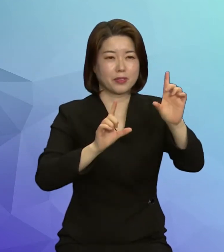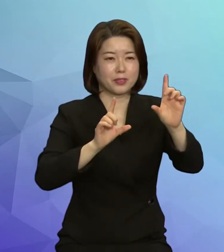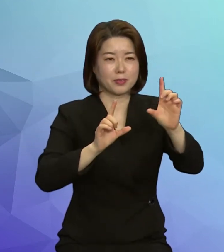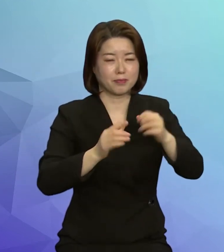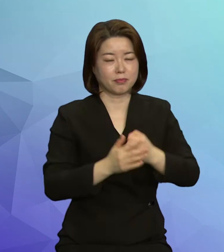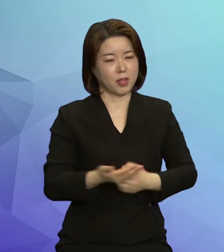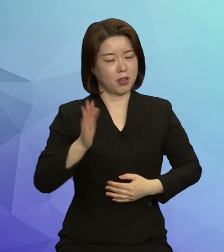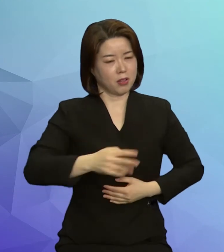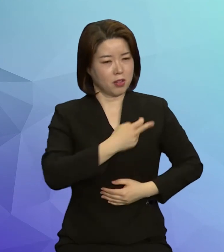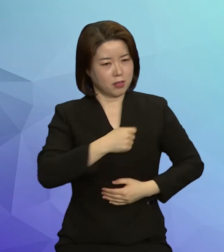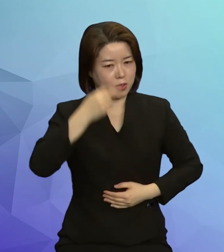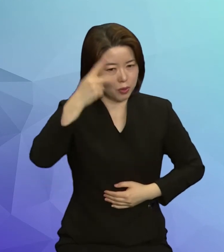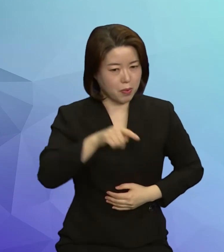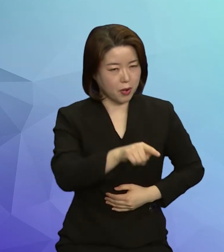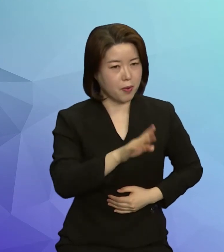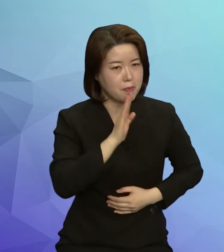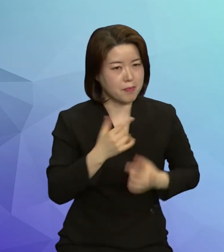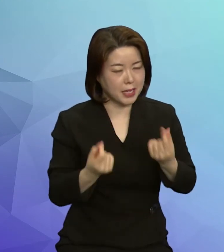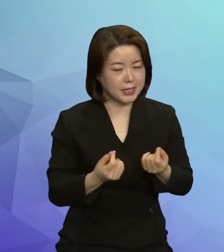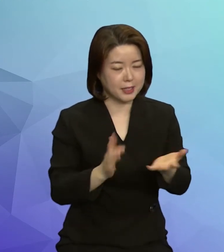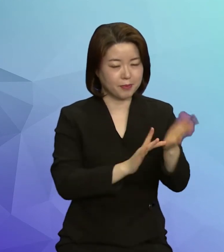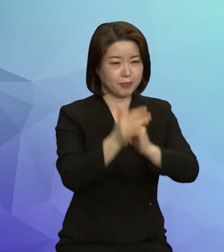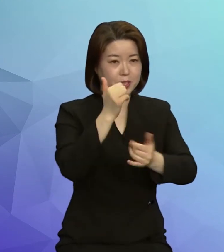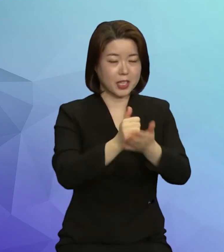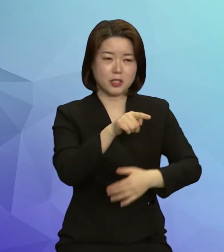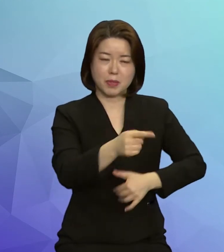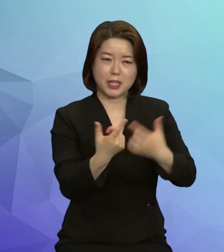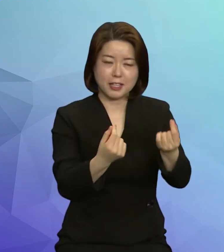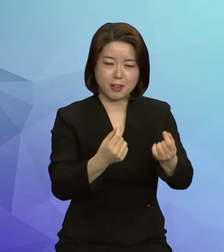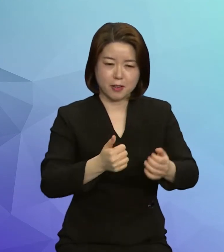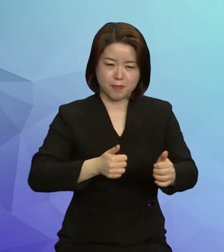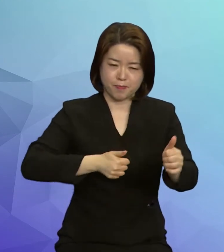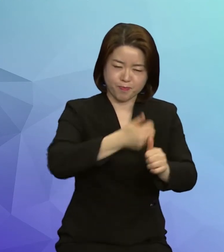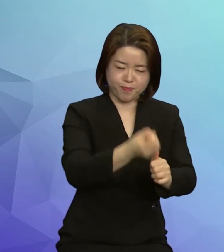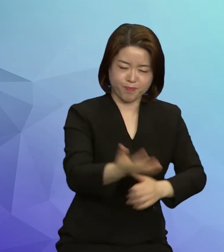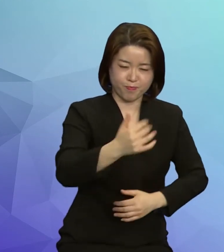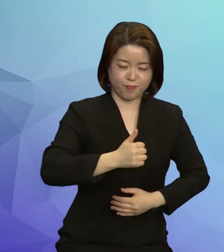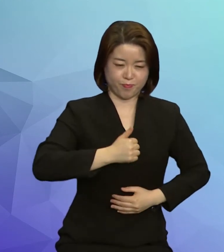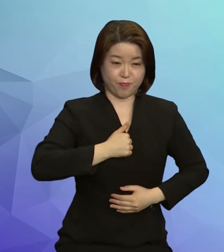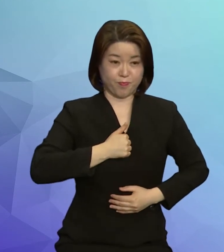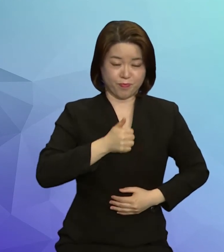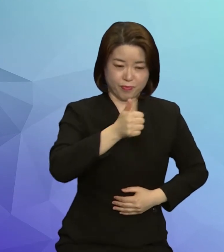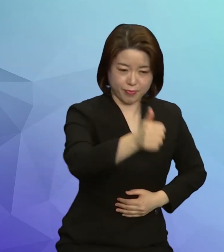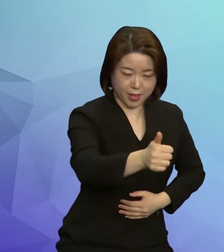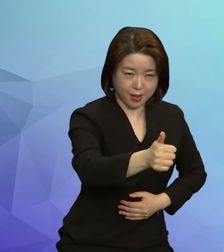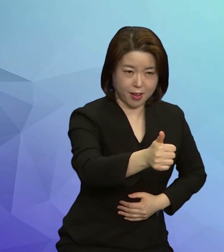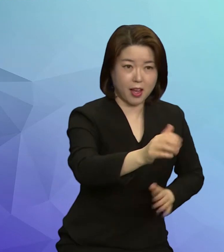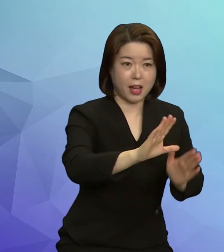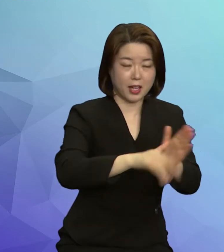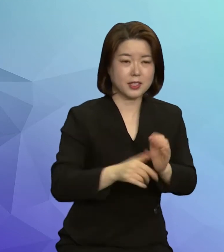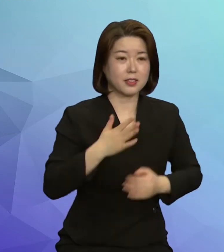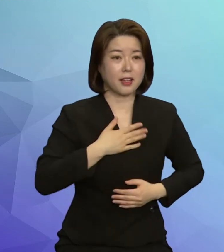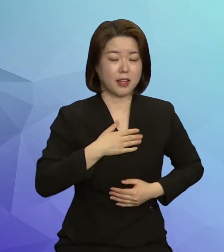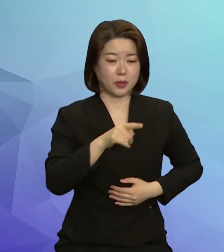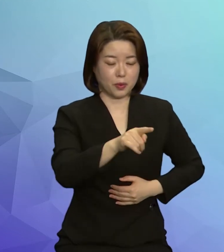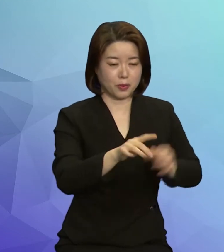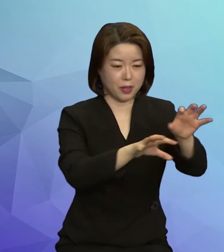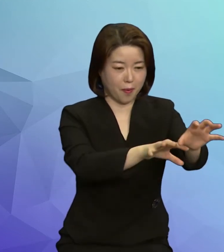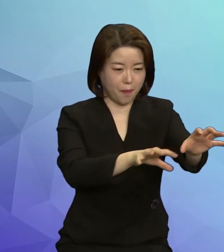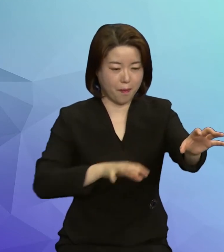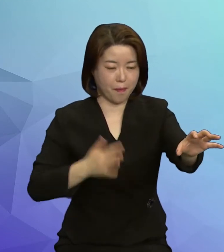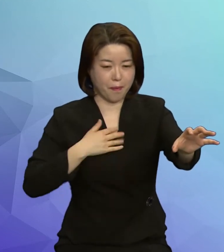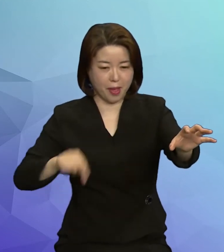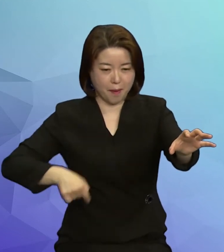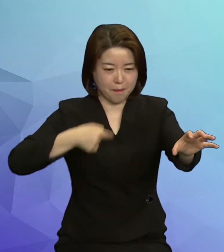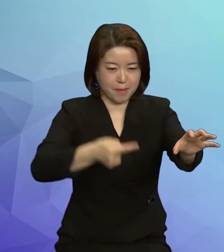장면이에요. 근데 사도 바울은 마치 예수님이 이런 개선 장군처럼 나가실 때 자기도